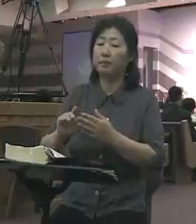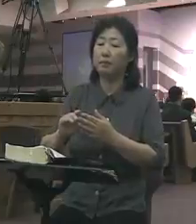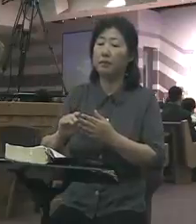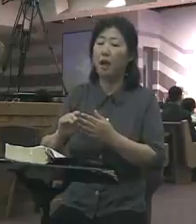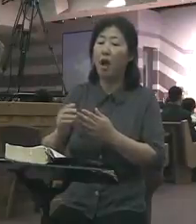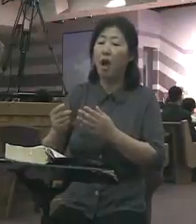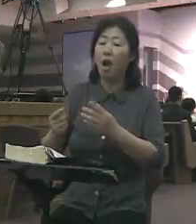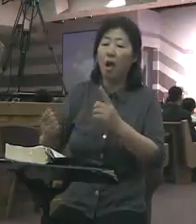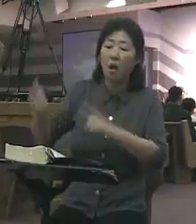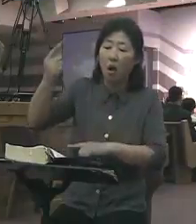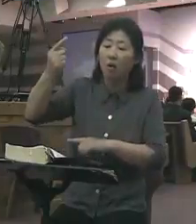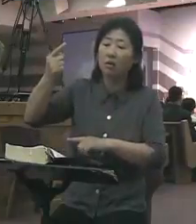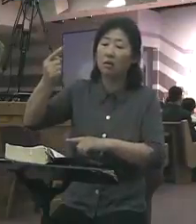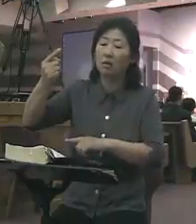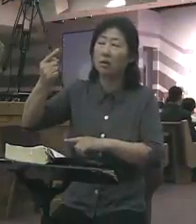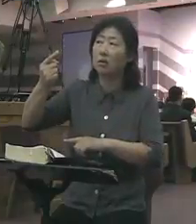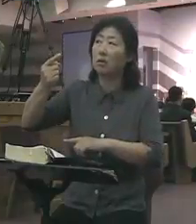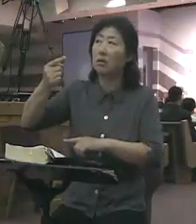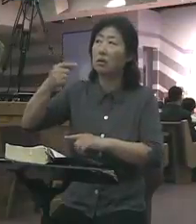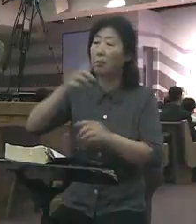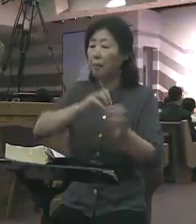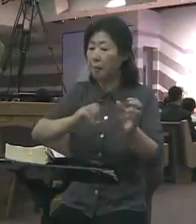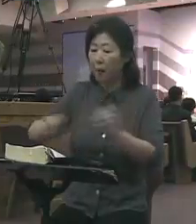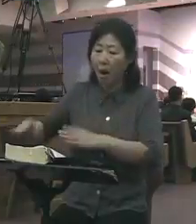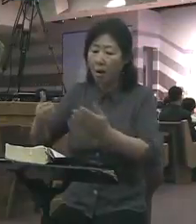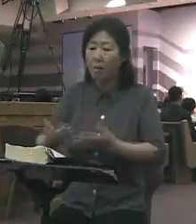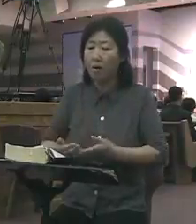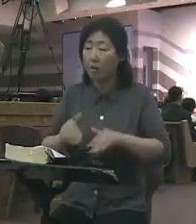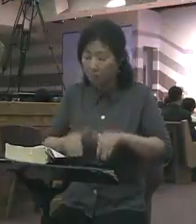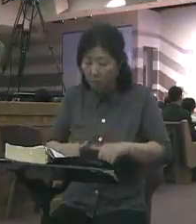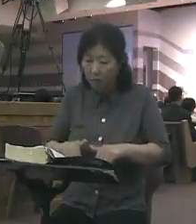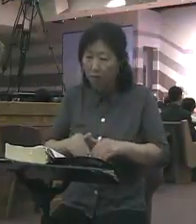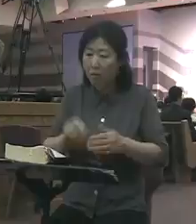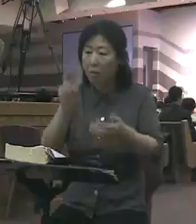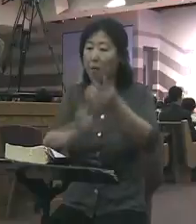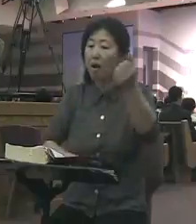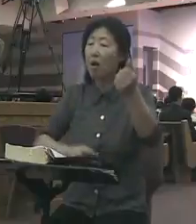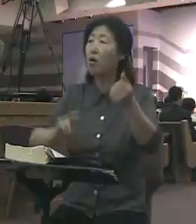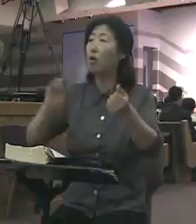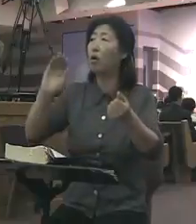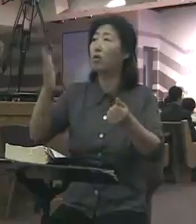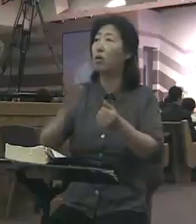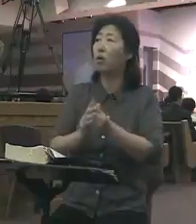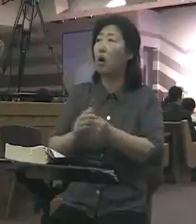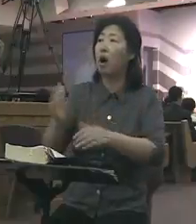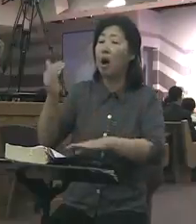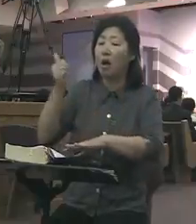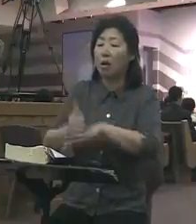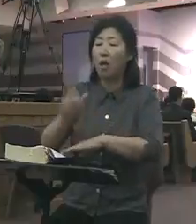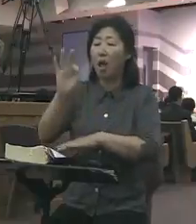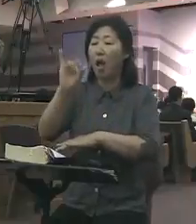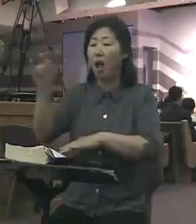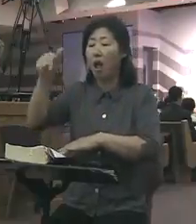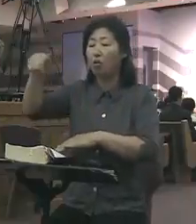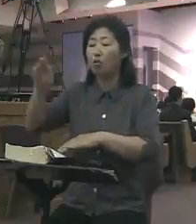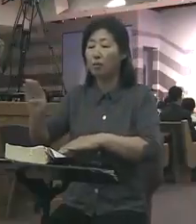머슴으로 애굽에 팔리게 되는데, 나중에 그 애굽에서 총리가 되어 형들을 다시 보는 순간 그가 뭐라고